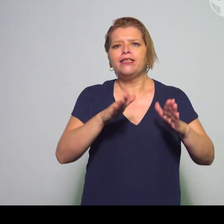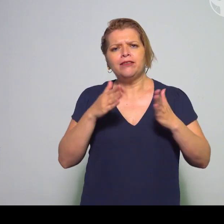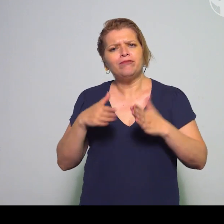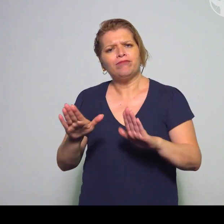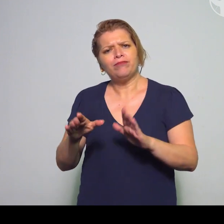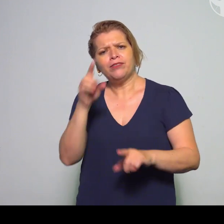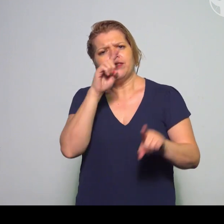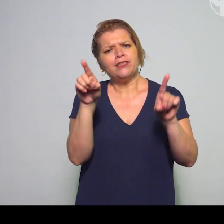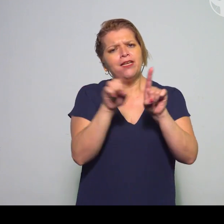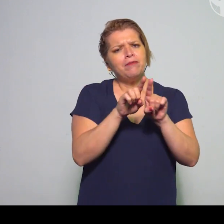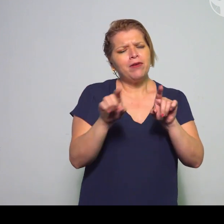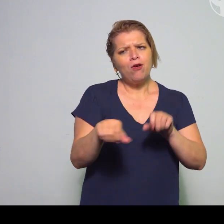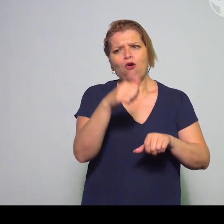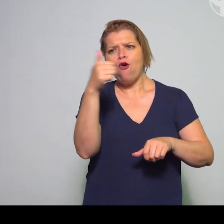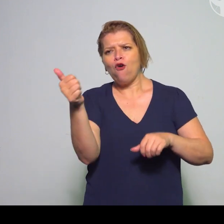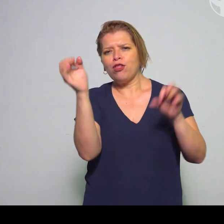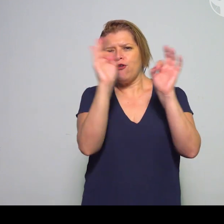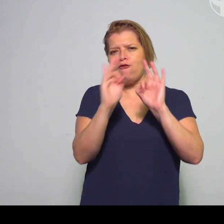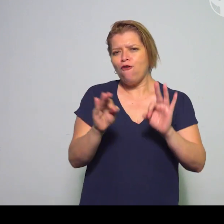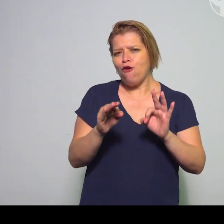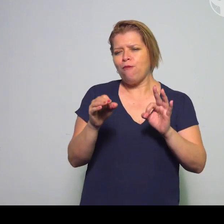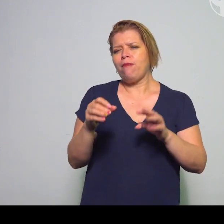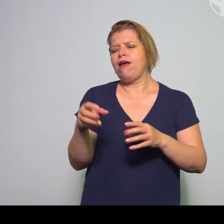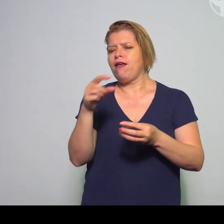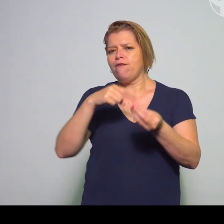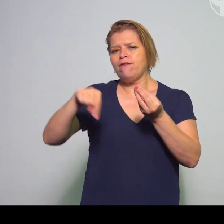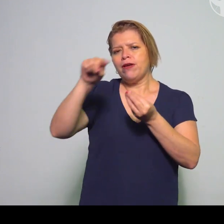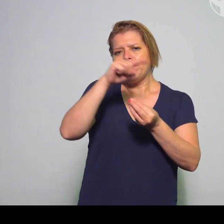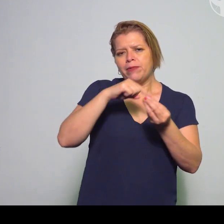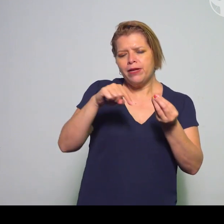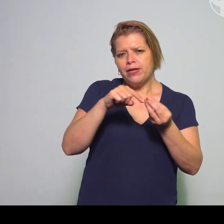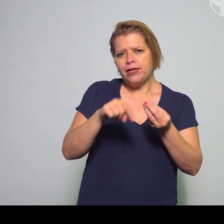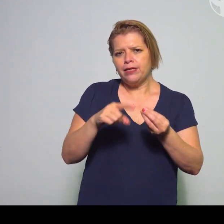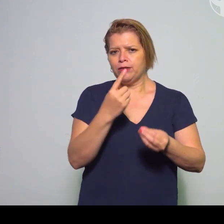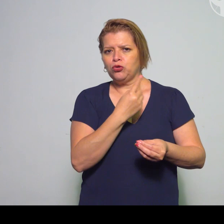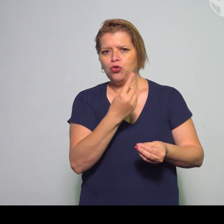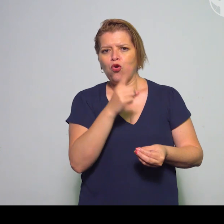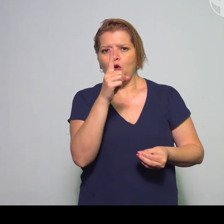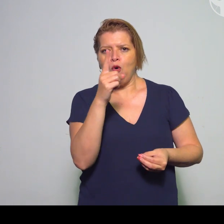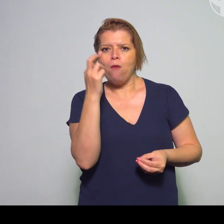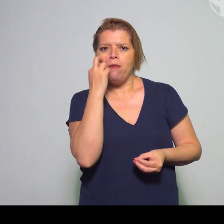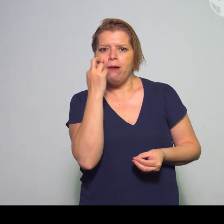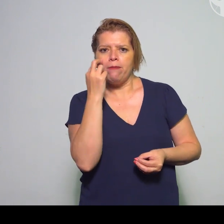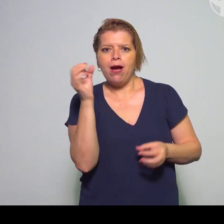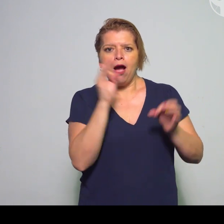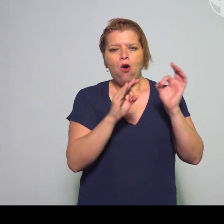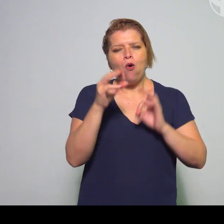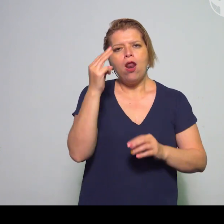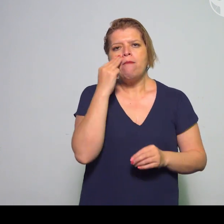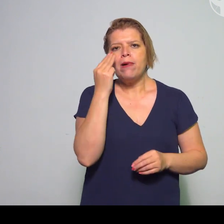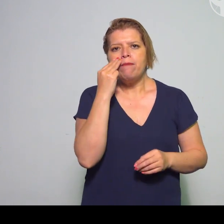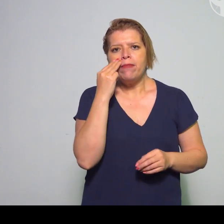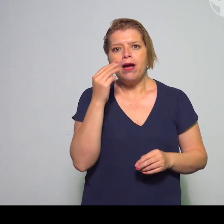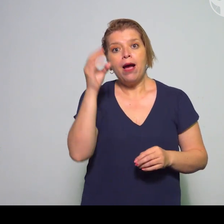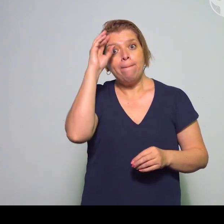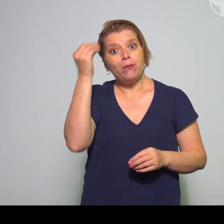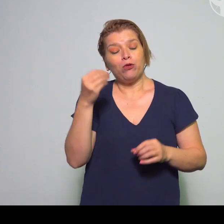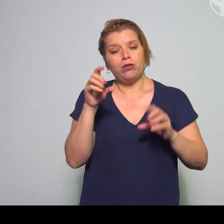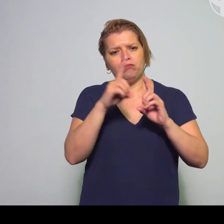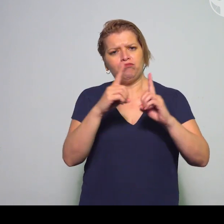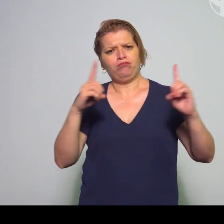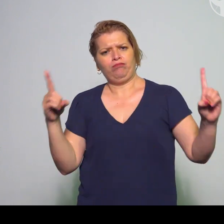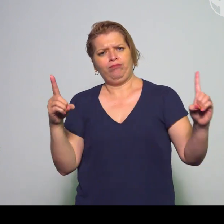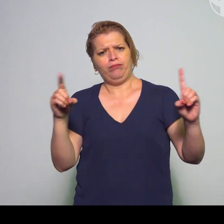mamá, hijos. También puede existir por diferentes situaciones una familia monoparental. Papá o mamá